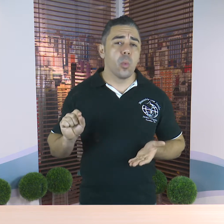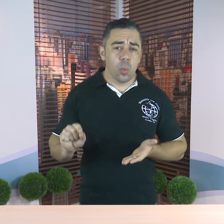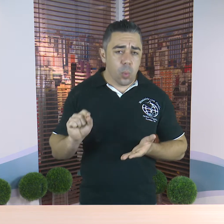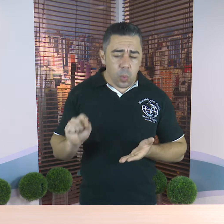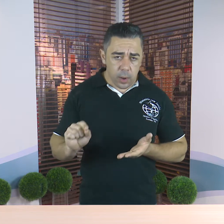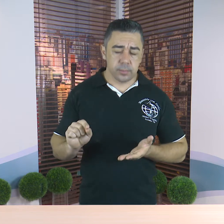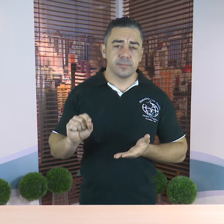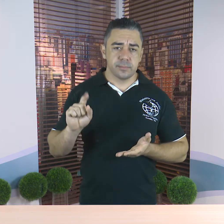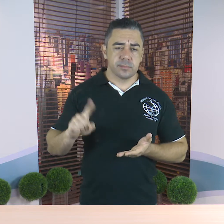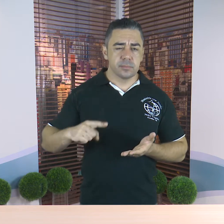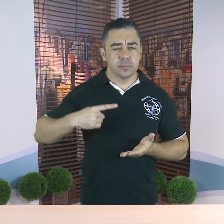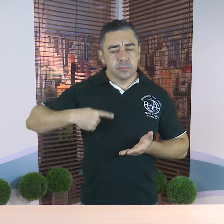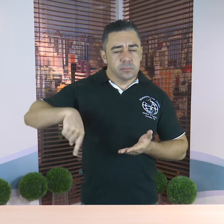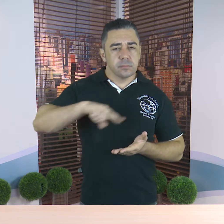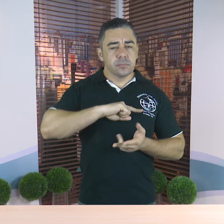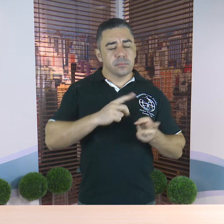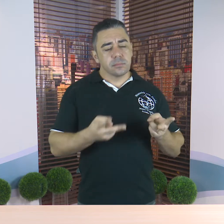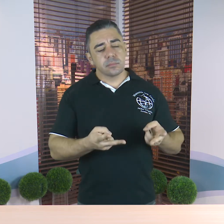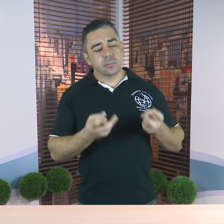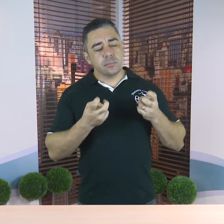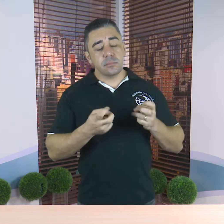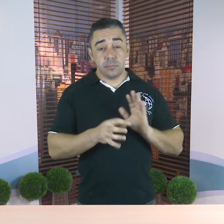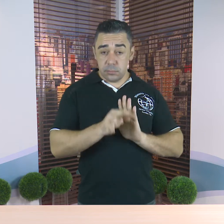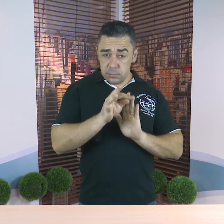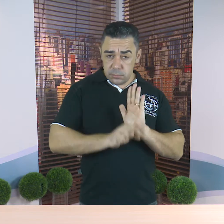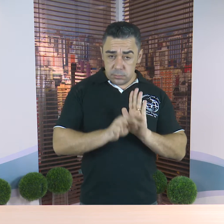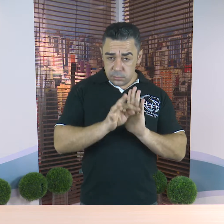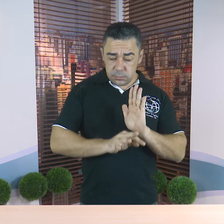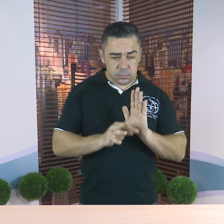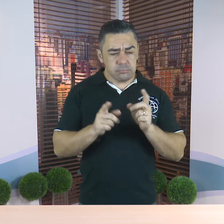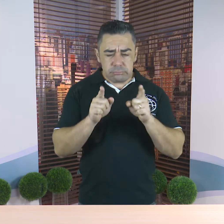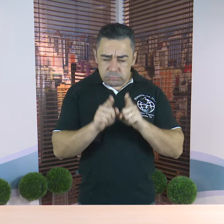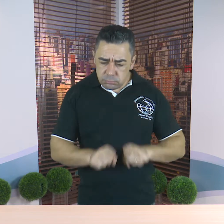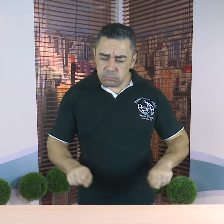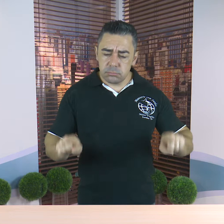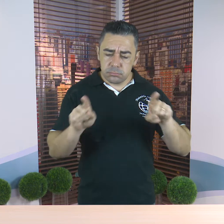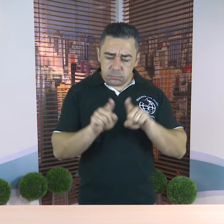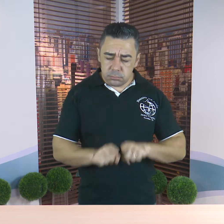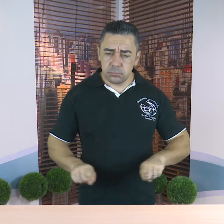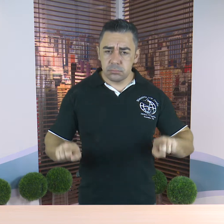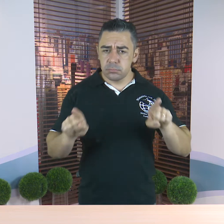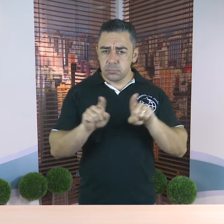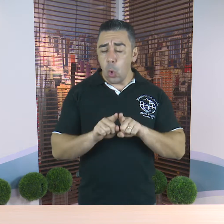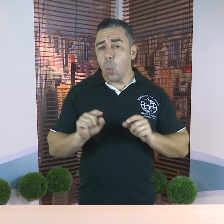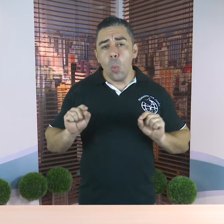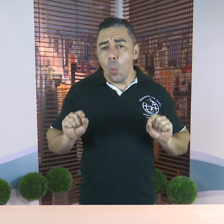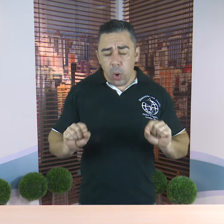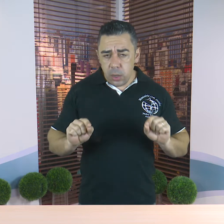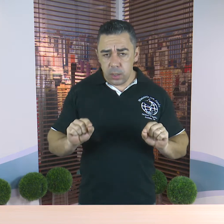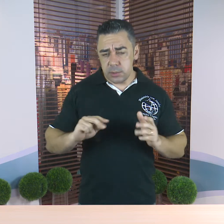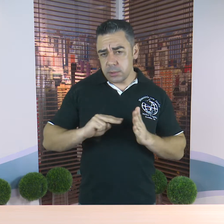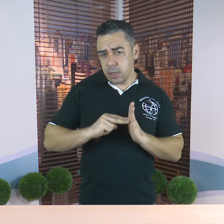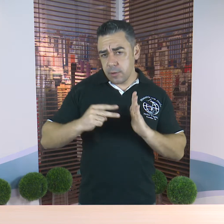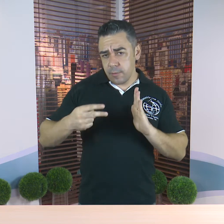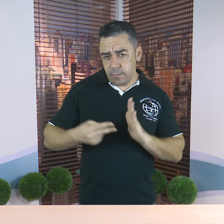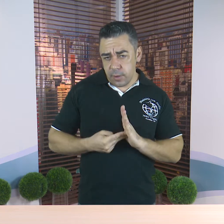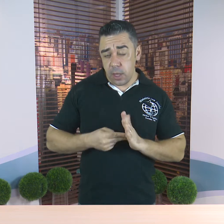essa impressão de o texto ser muito repetitivo. O que o autor pretende é, por diferentes